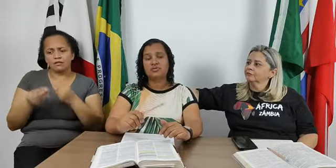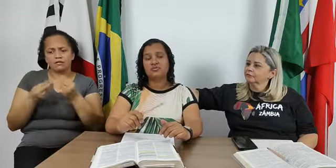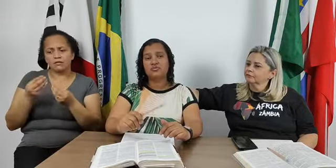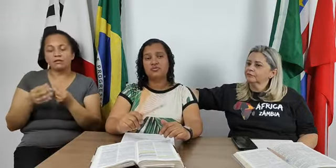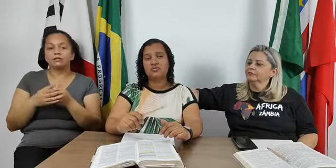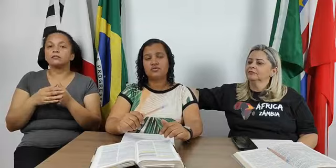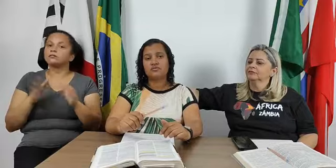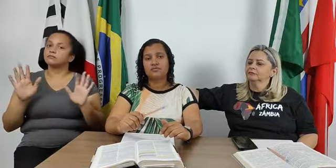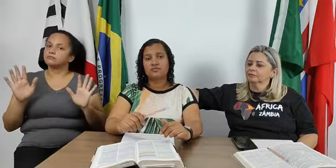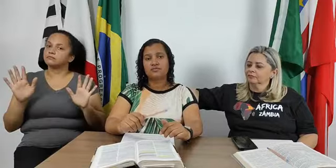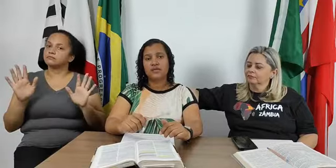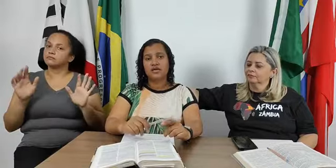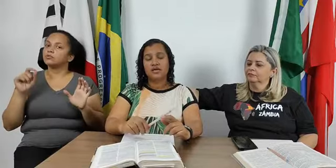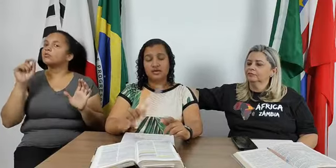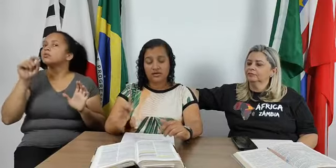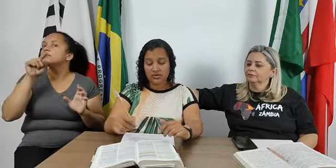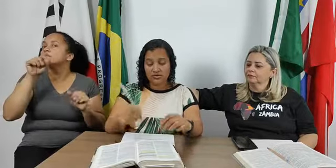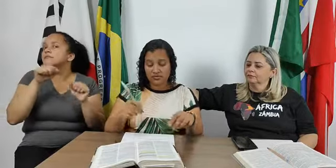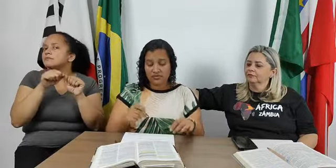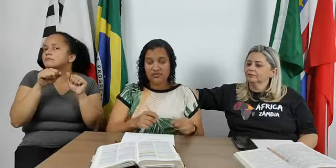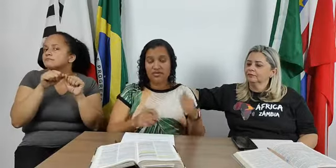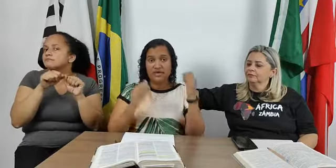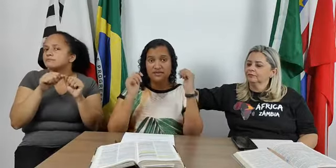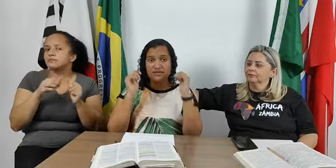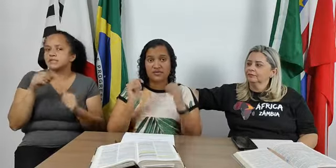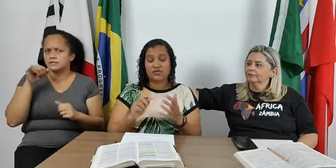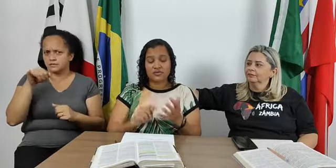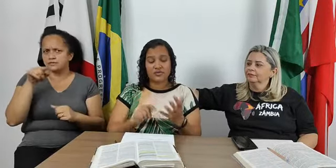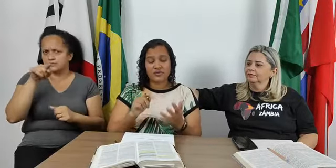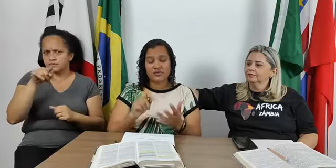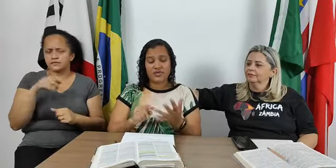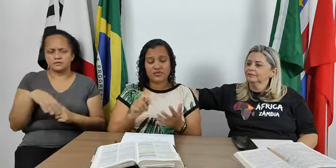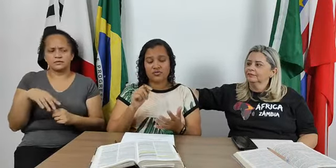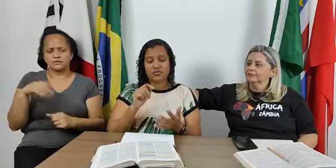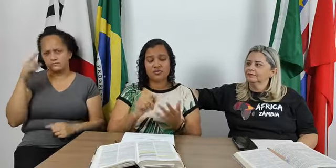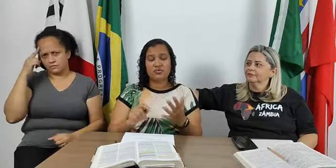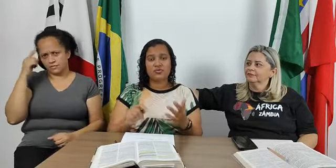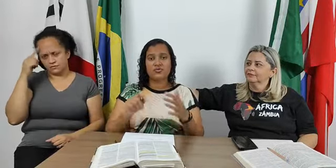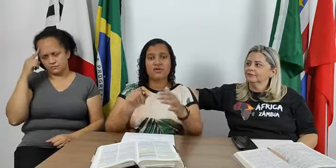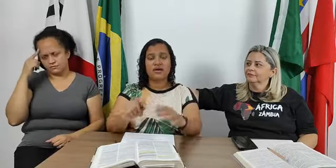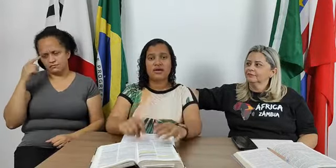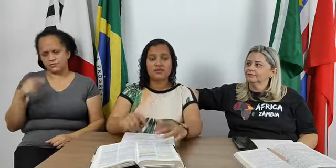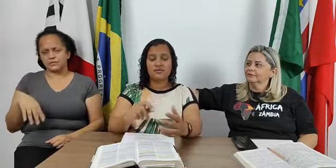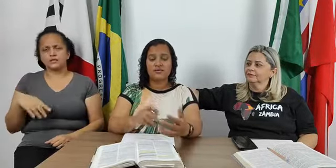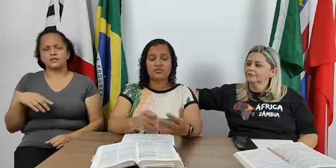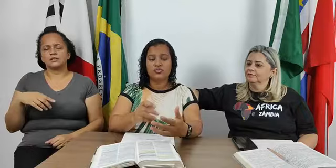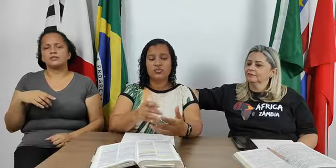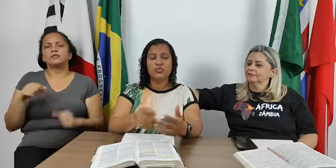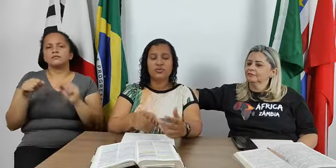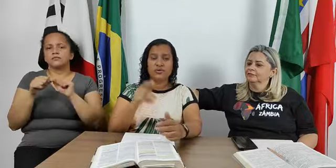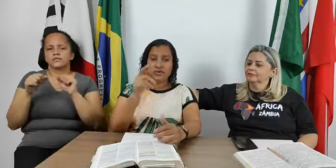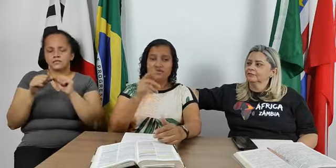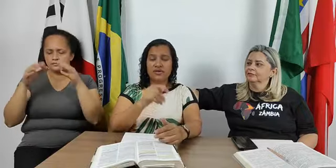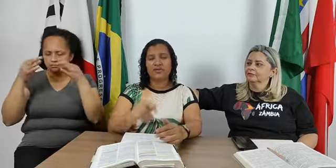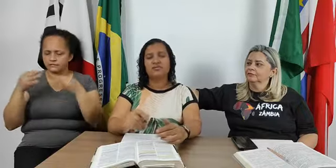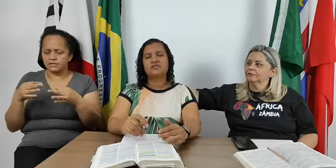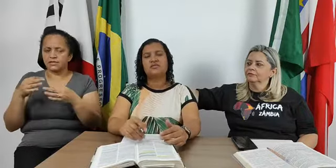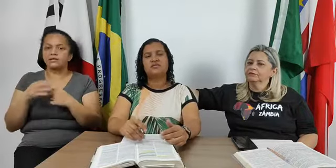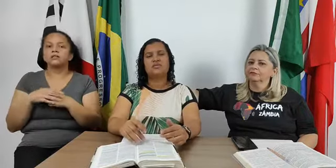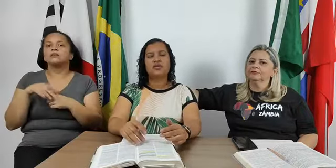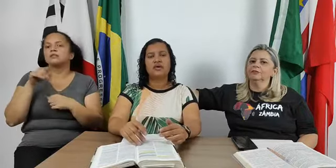quem é Jesus. Então, se você vigiar lá atrás, com o teu pensamento, com as tuas ações, com o teu caráter, o teu comportamento